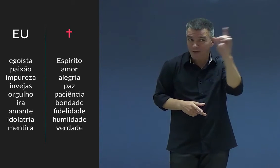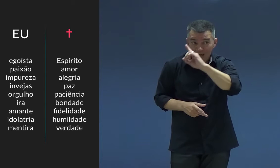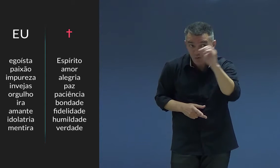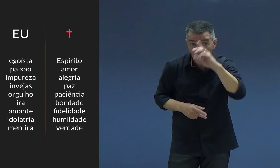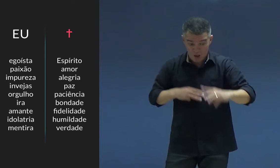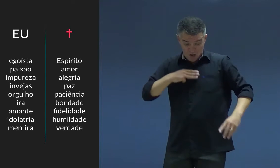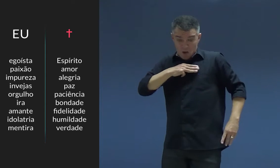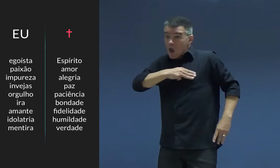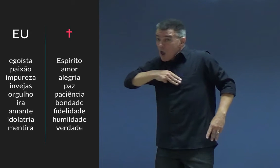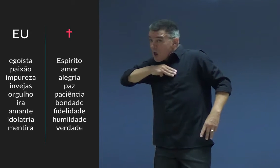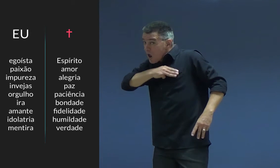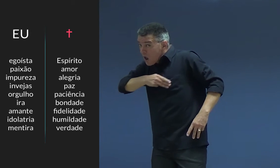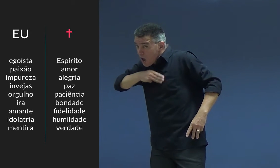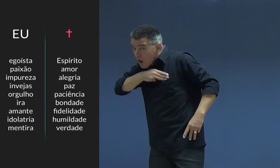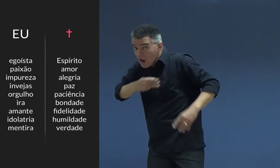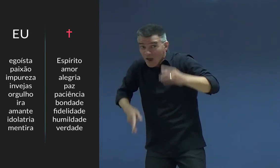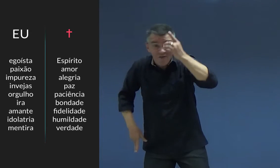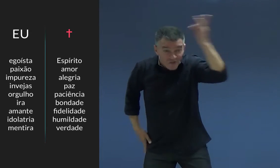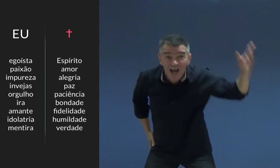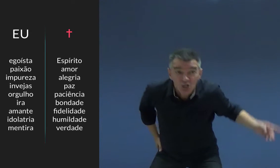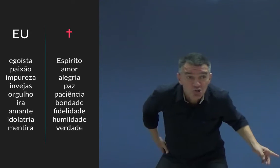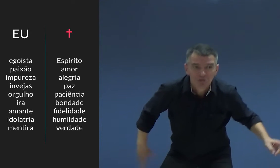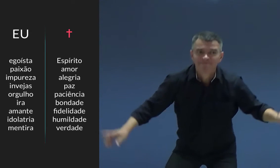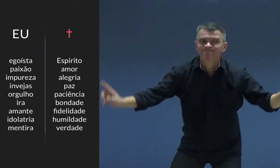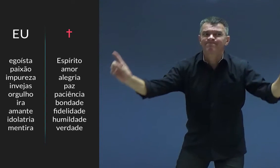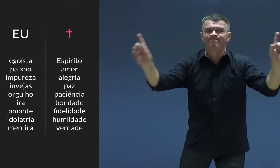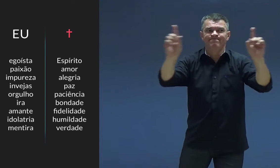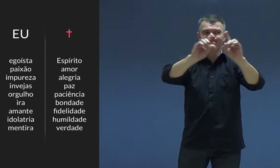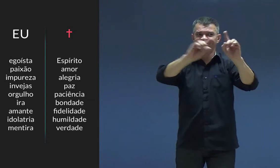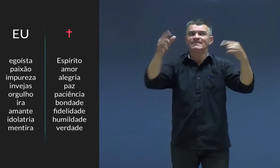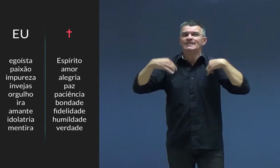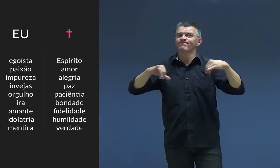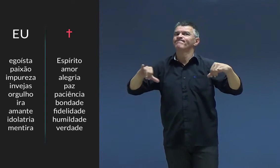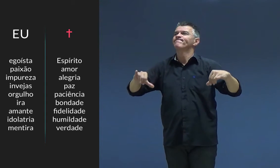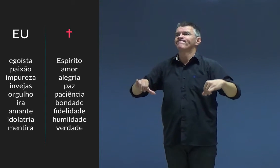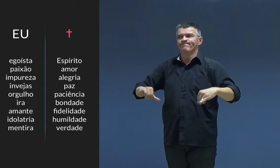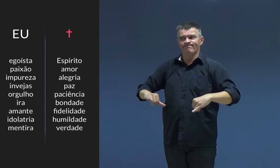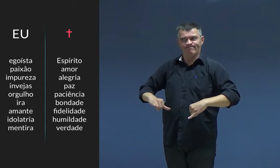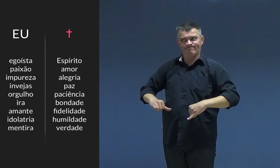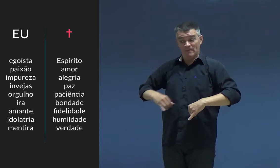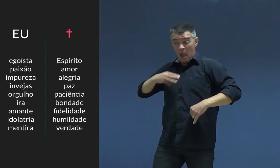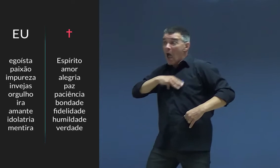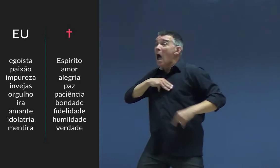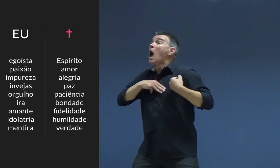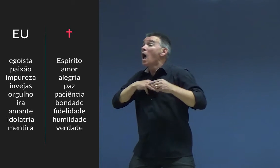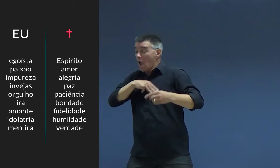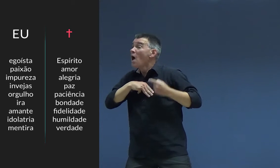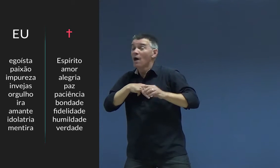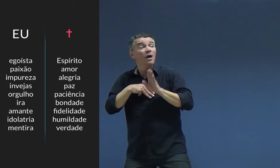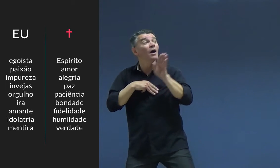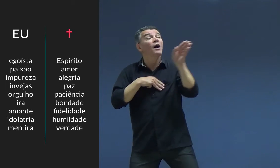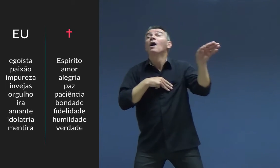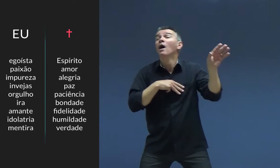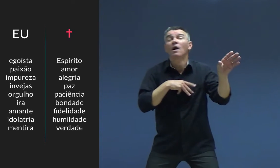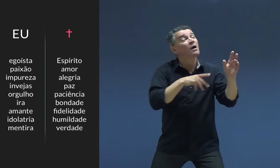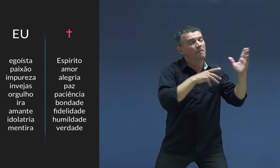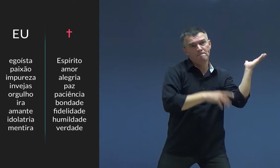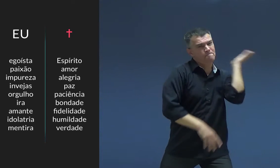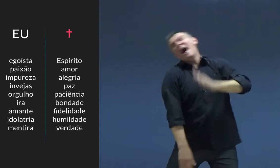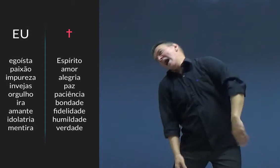E não é fácil. Ser missionário é fácil? Não é fácil. É sofrido.